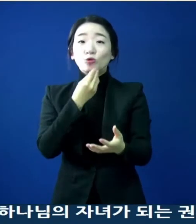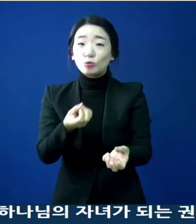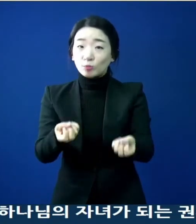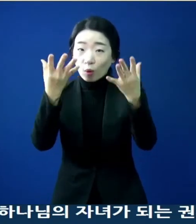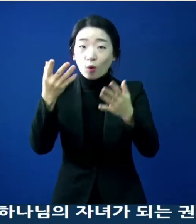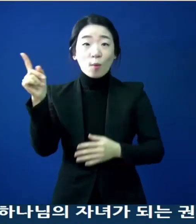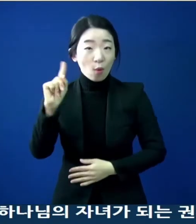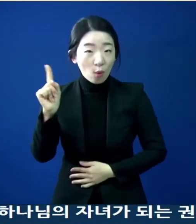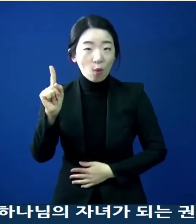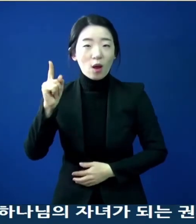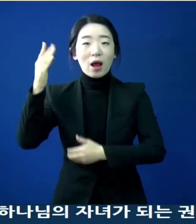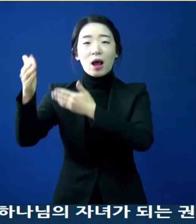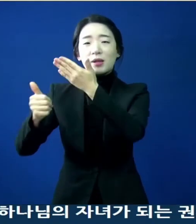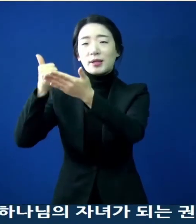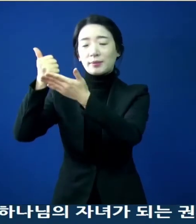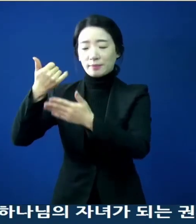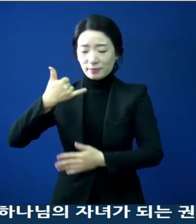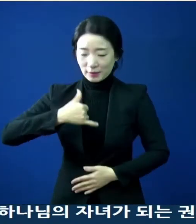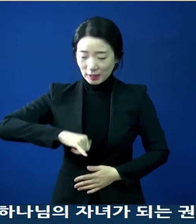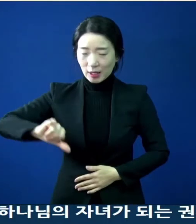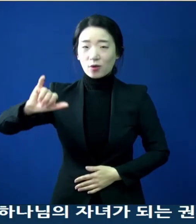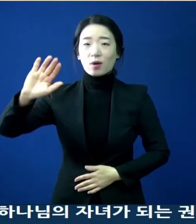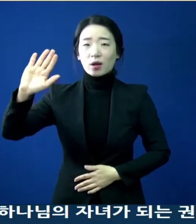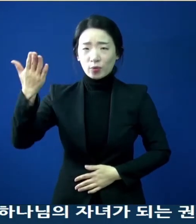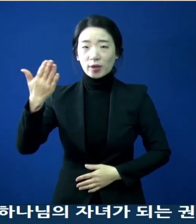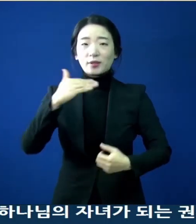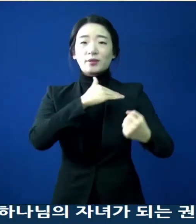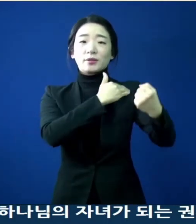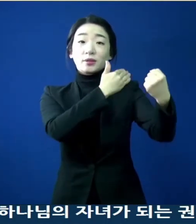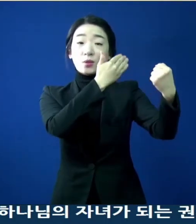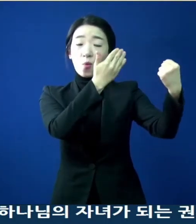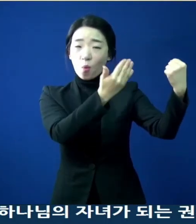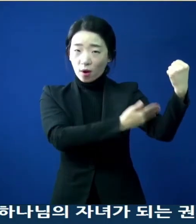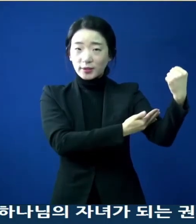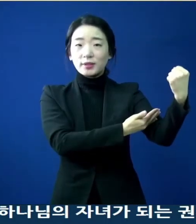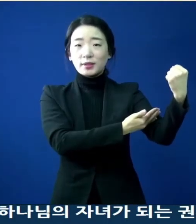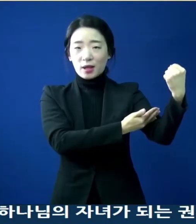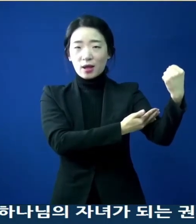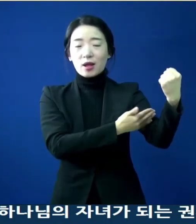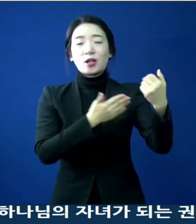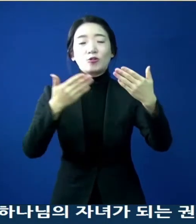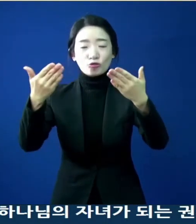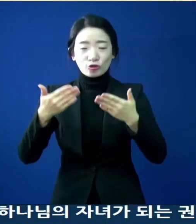하나님의 자녀가 되는 권세를 주셨다는 겁니다.